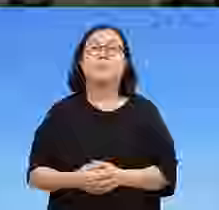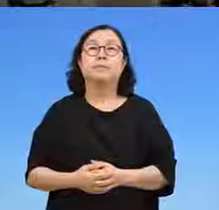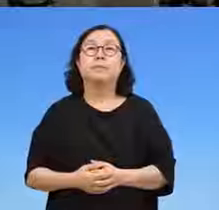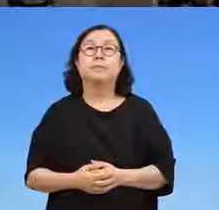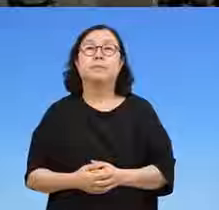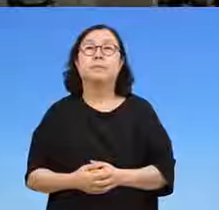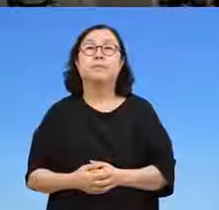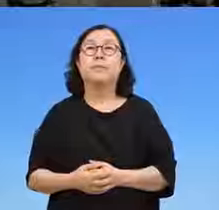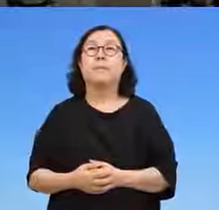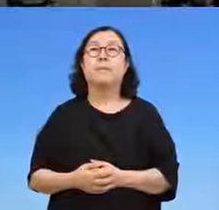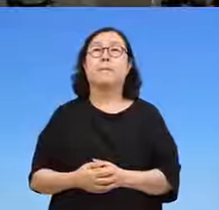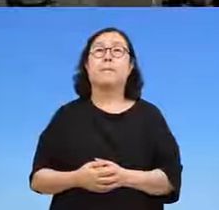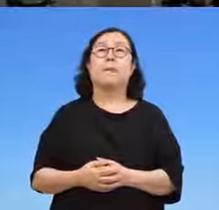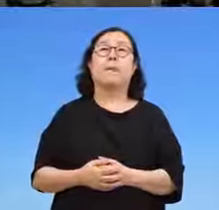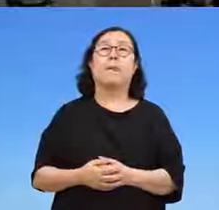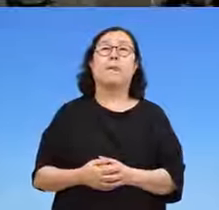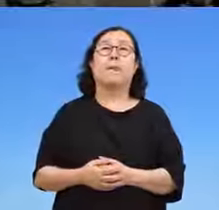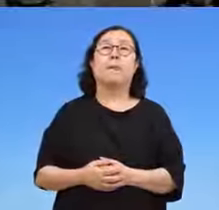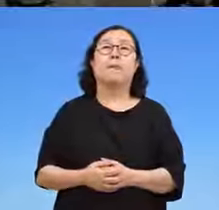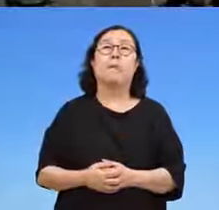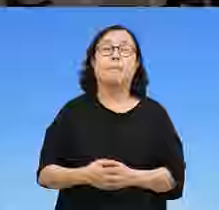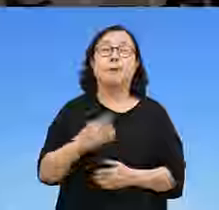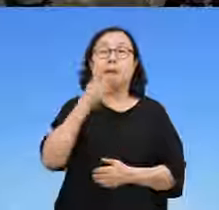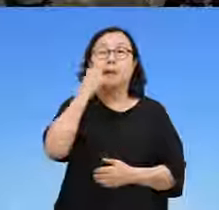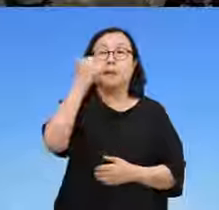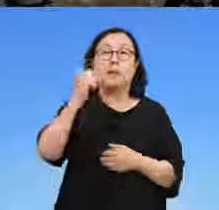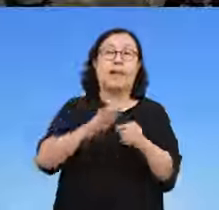아버지 사랑 내가 노래해,